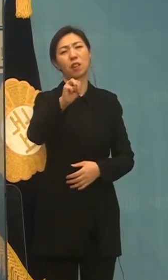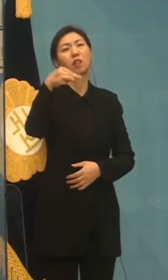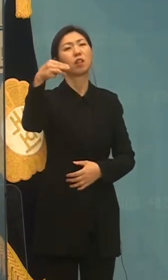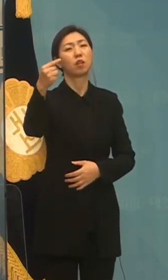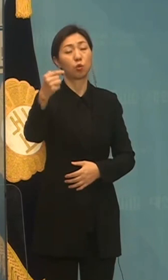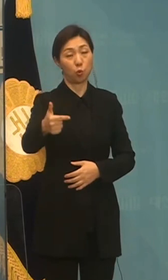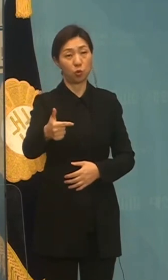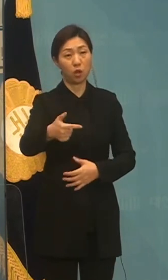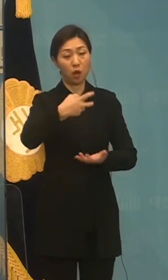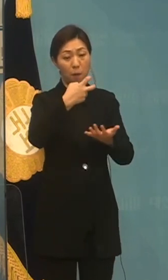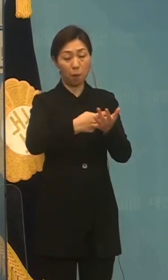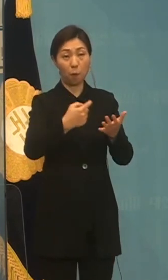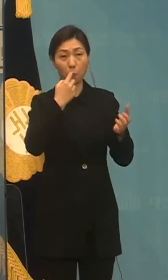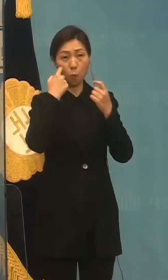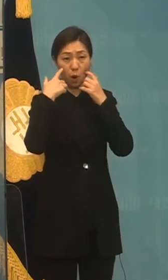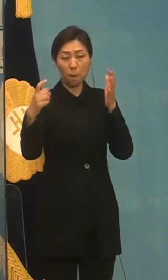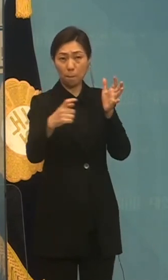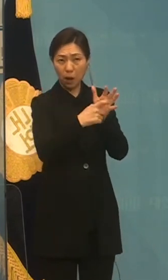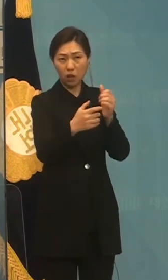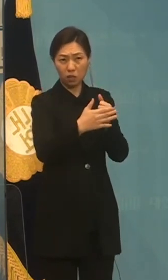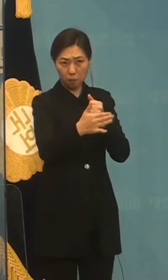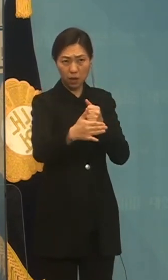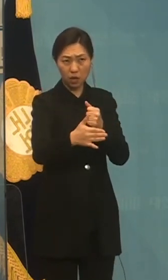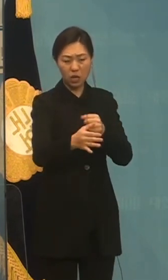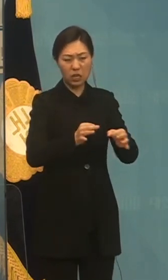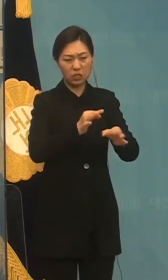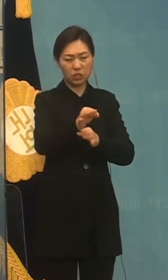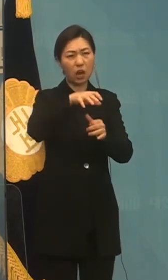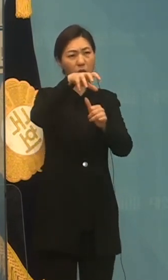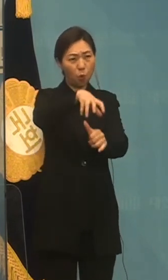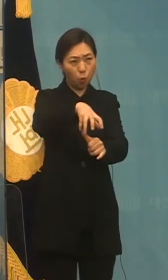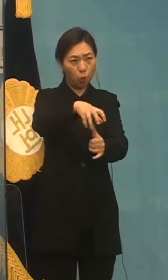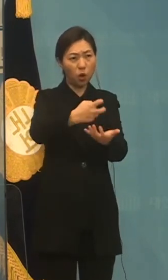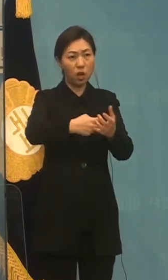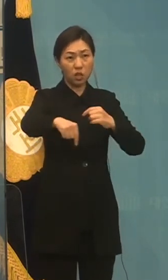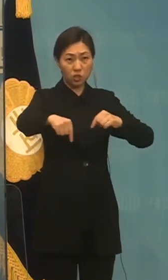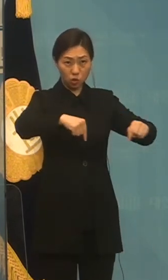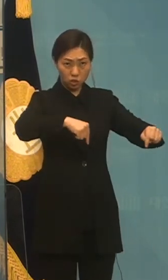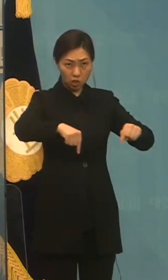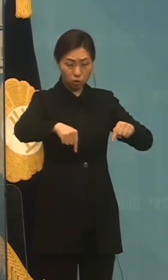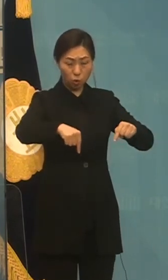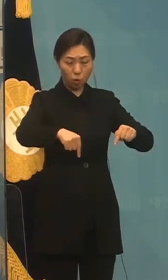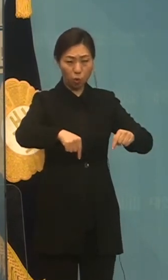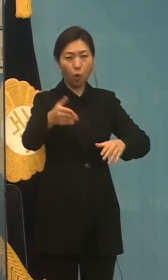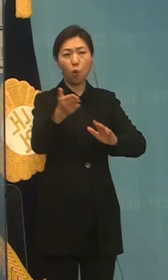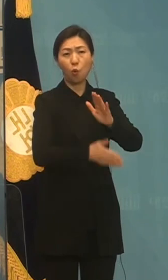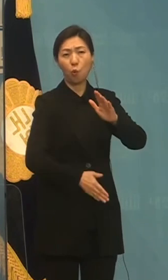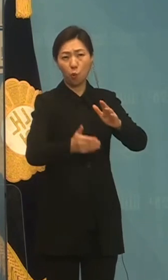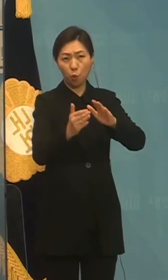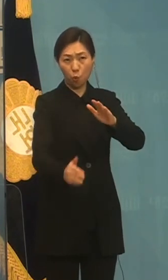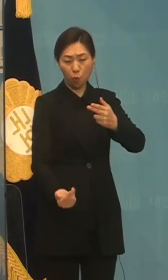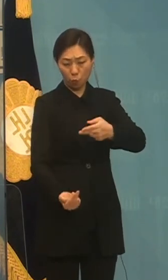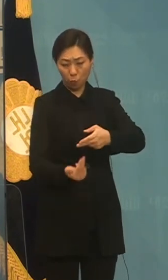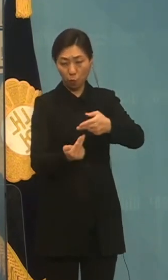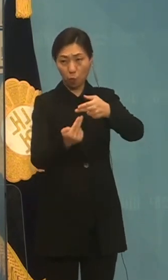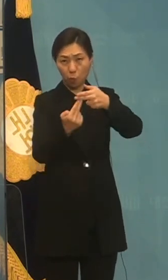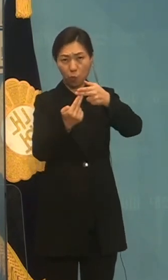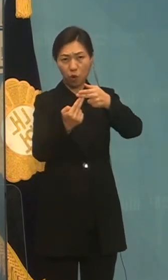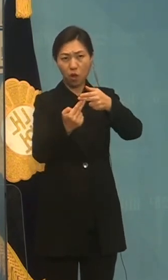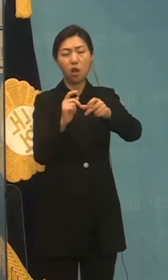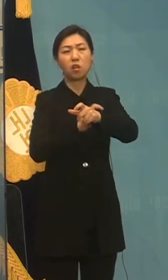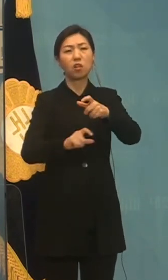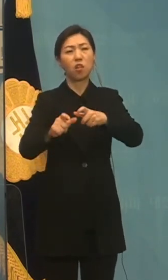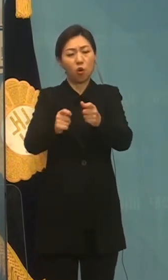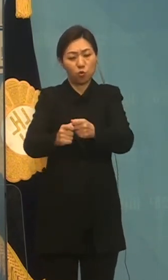갖춰진 만큼 즉각 시장 정리 조치를 취하고 공공 비축 물량을 늘리는 등의